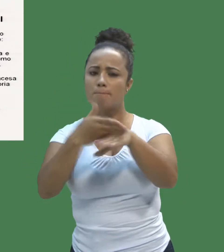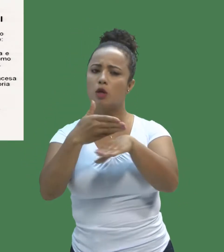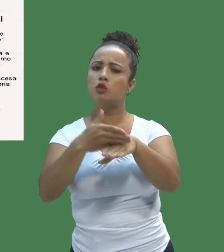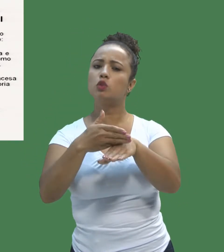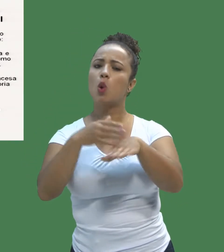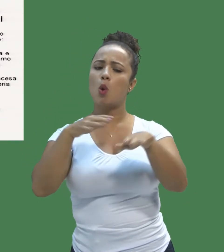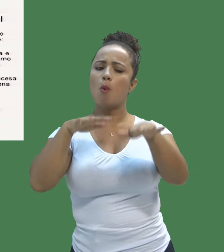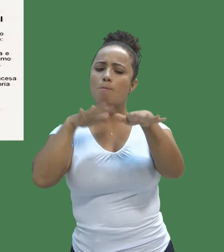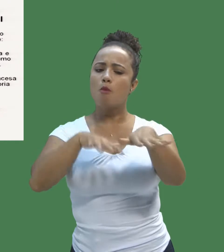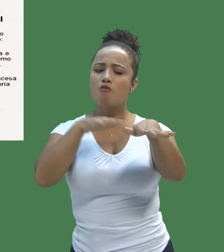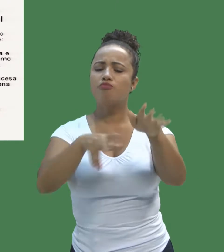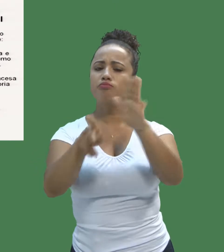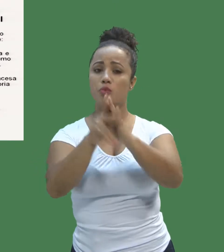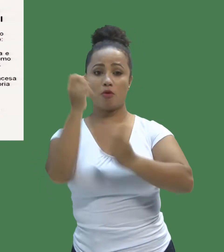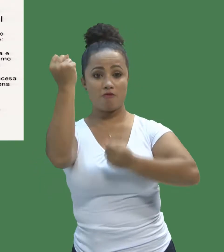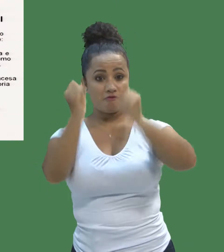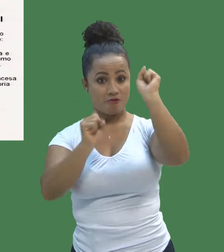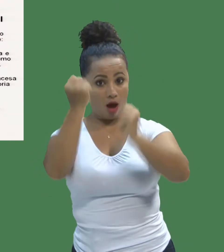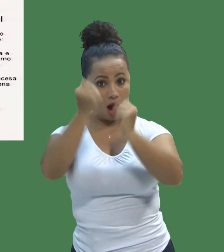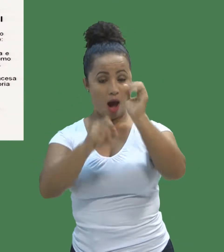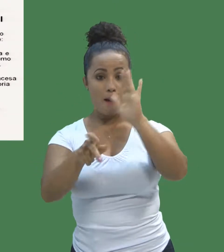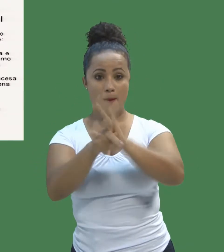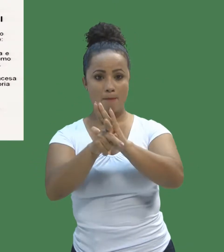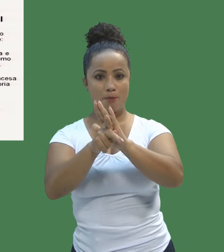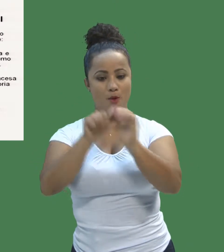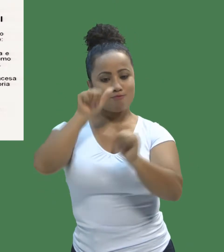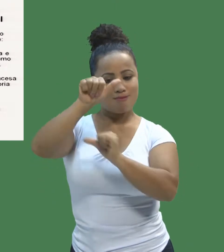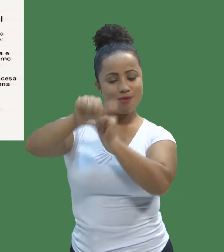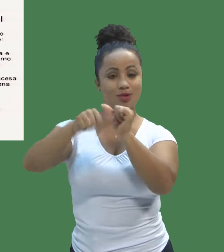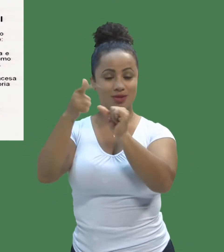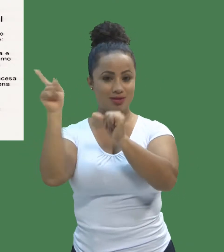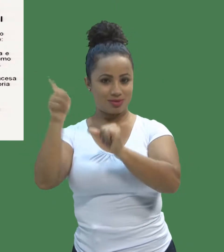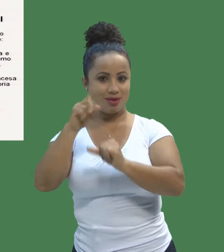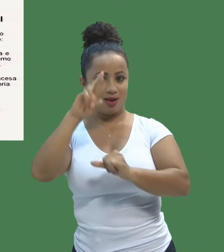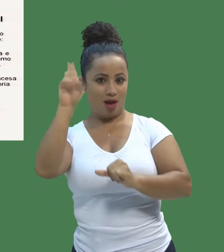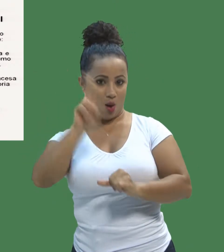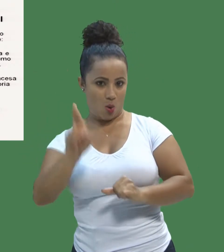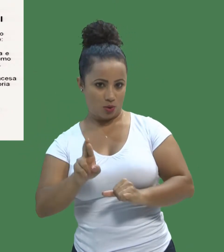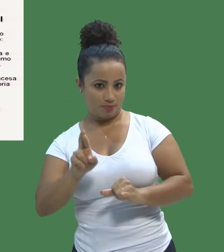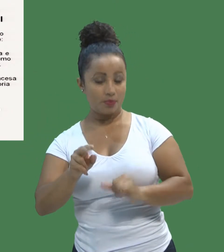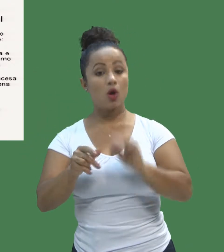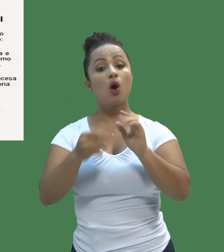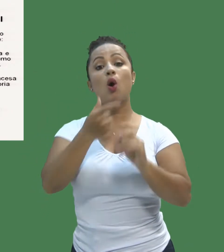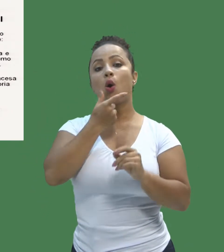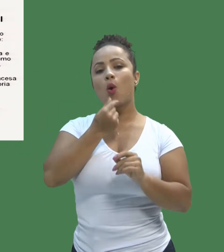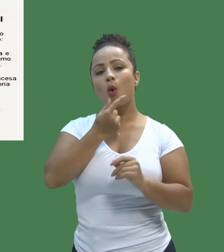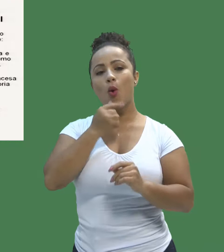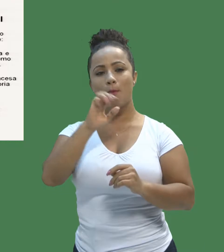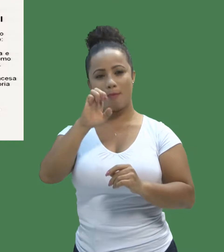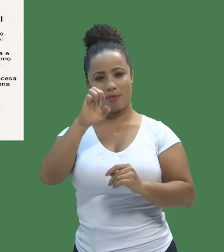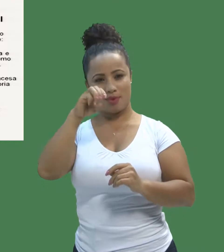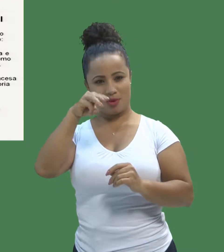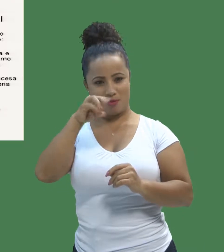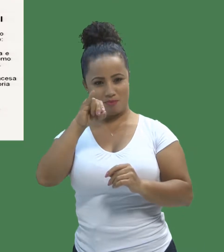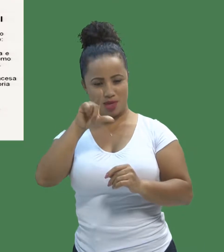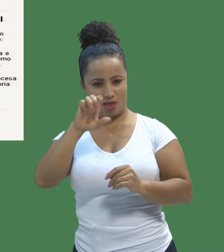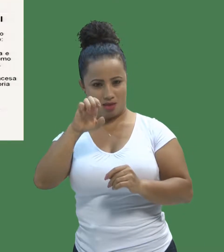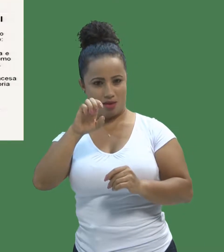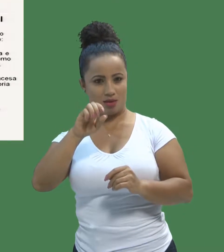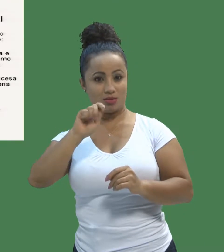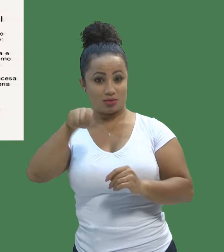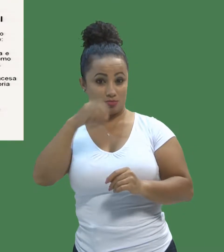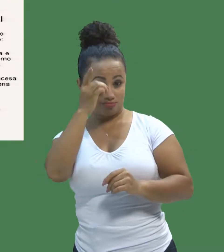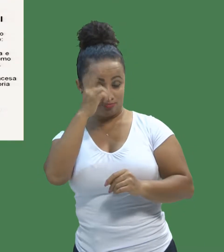Émile Durkheim, fundador da Escola Francesa de Sociologia, combinava a pesquisa empírica